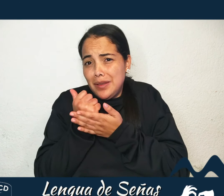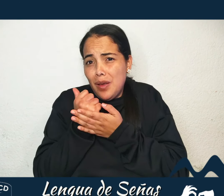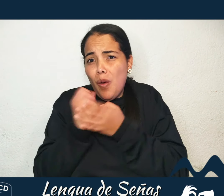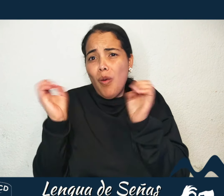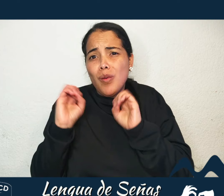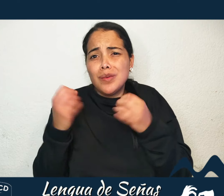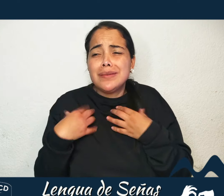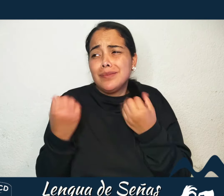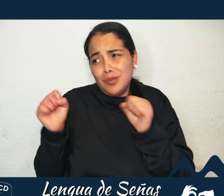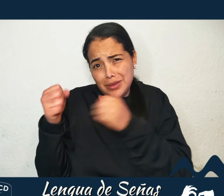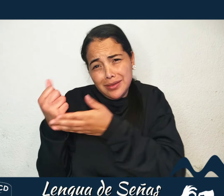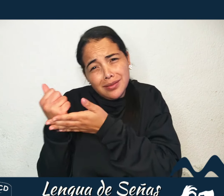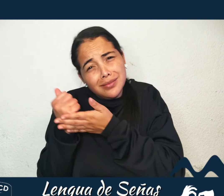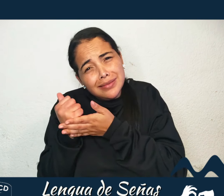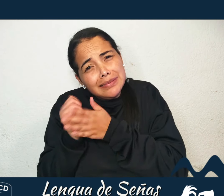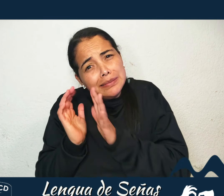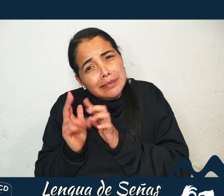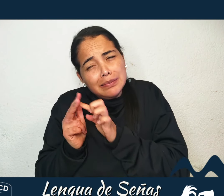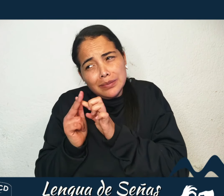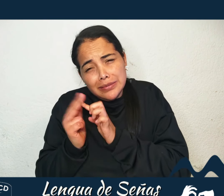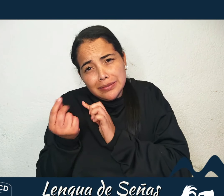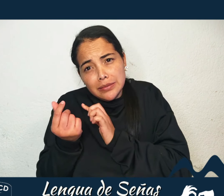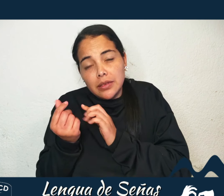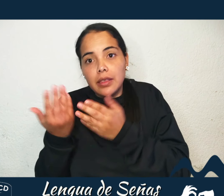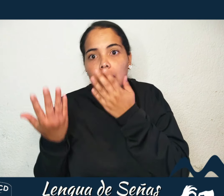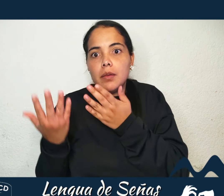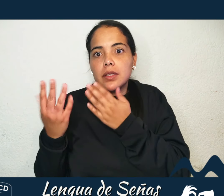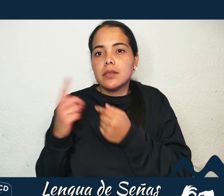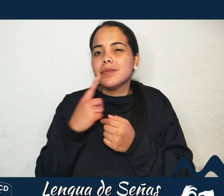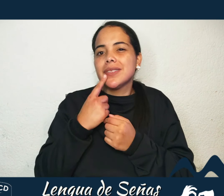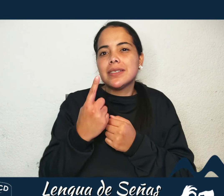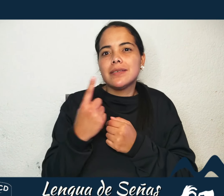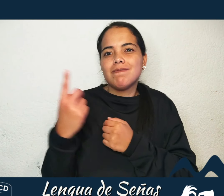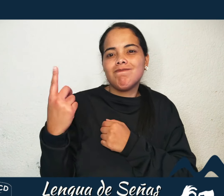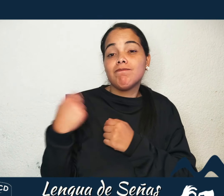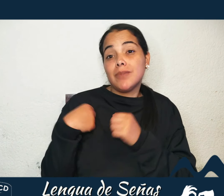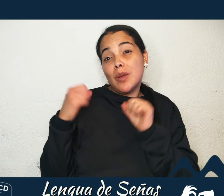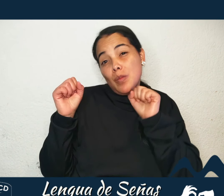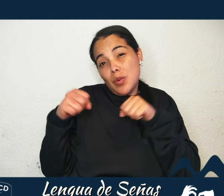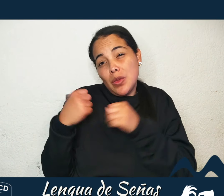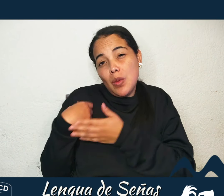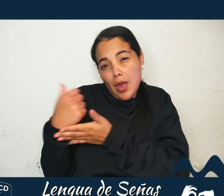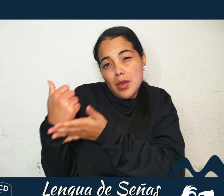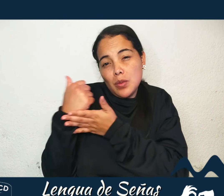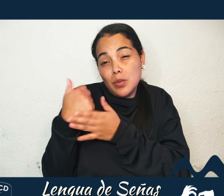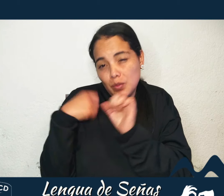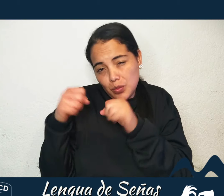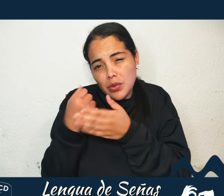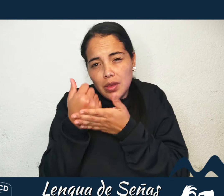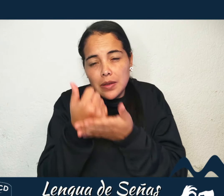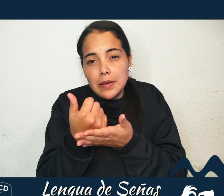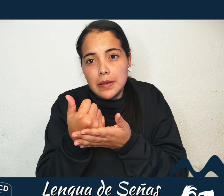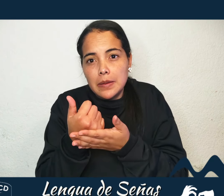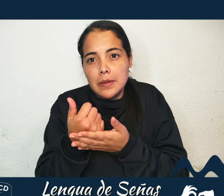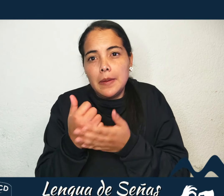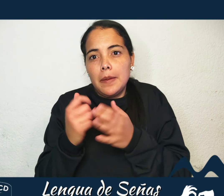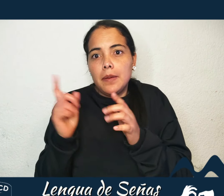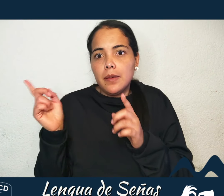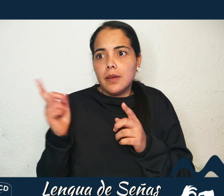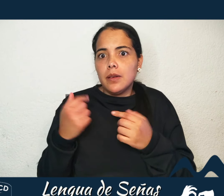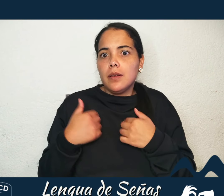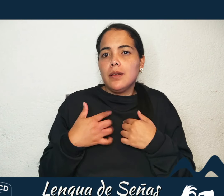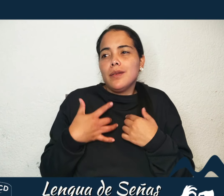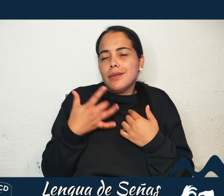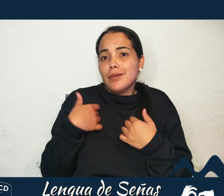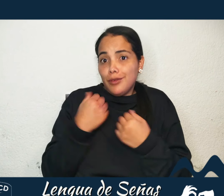grande, y usted sabe que él le puede ayudar. Y la respuesta de él sería, ¿sabes? Yo sé que te puedo ayudar, y déjame decirte,